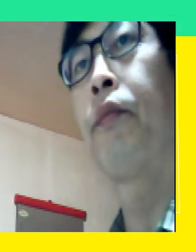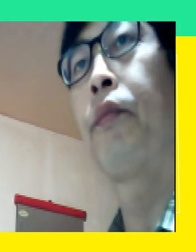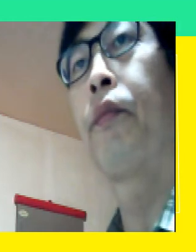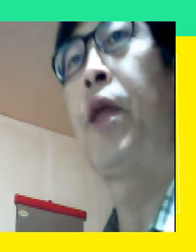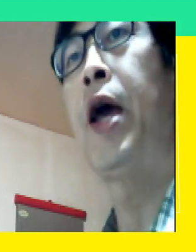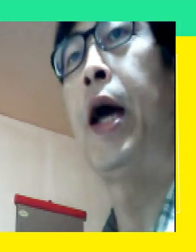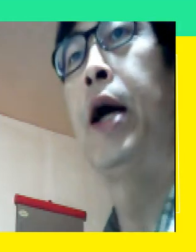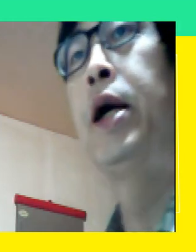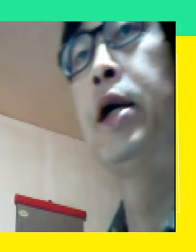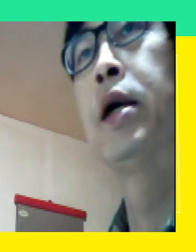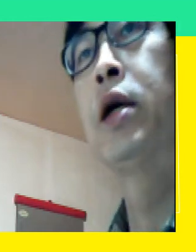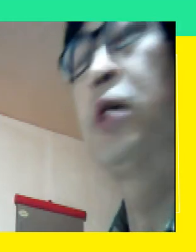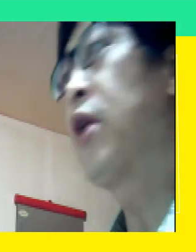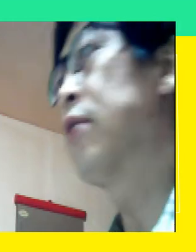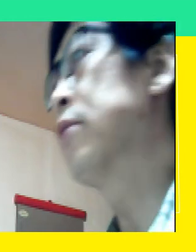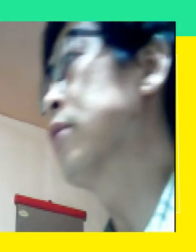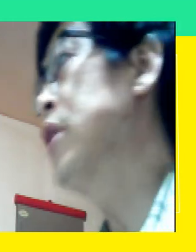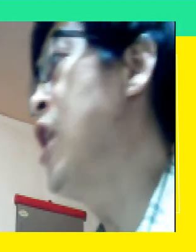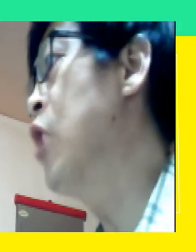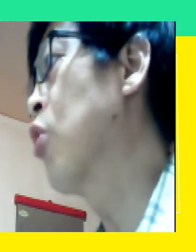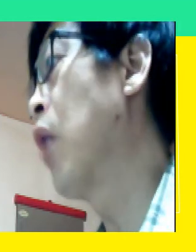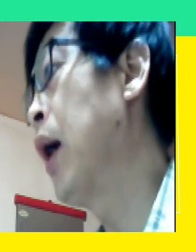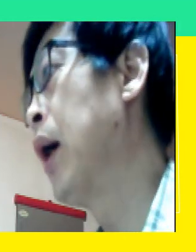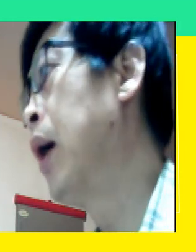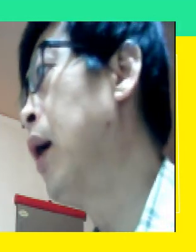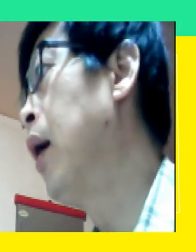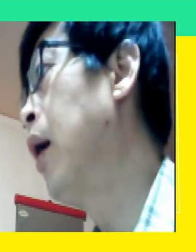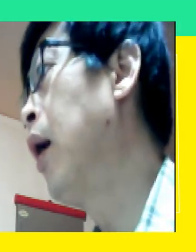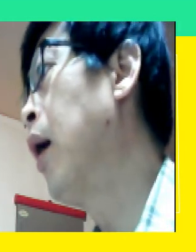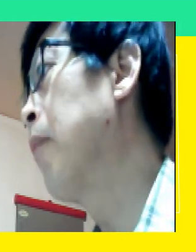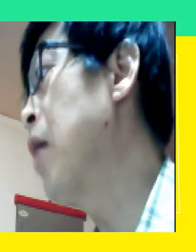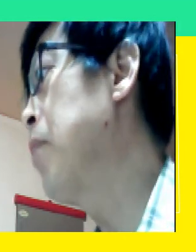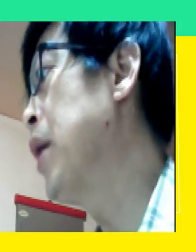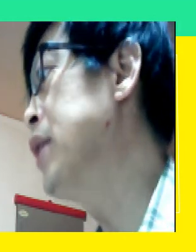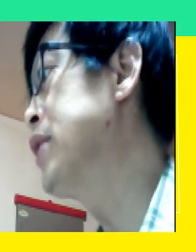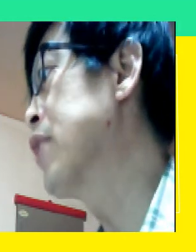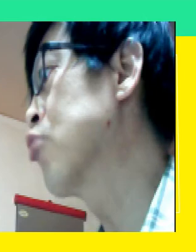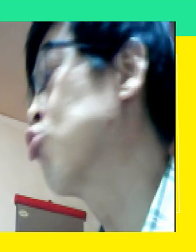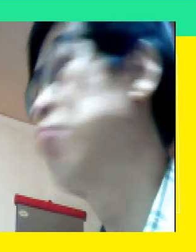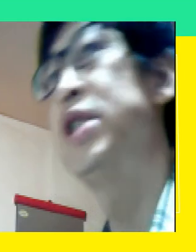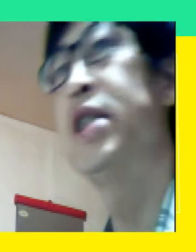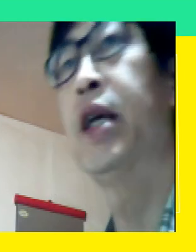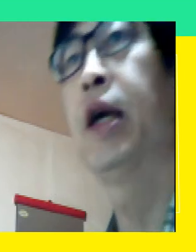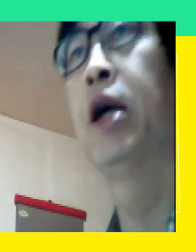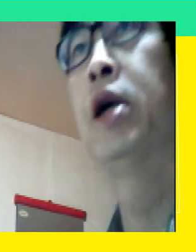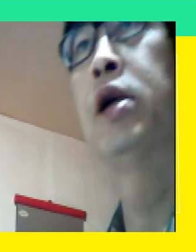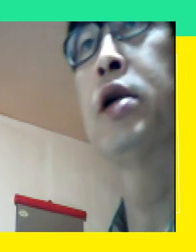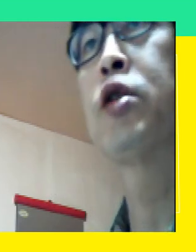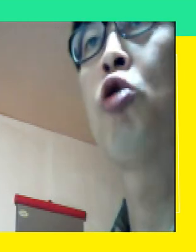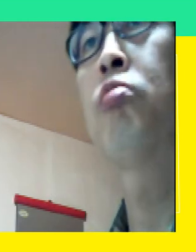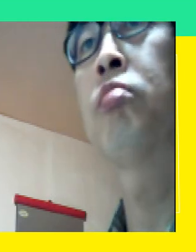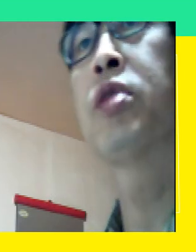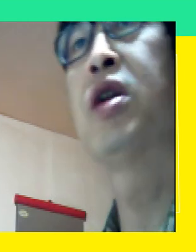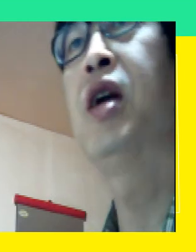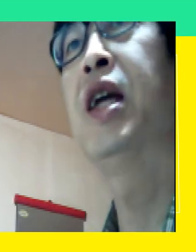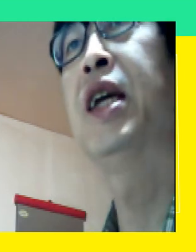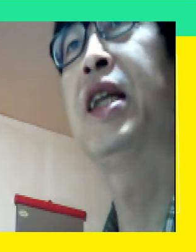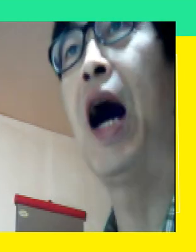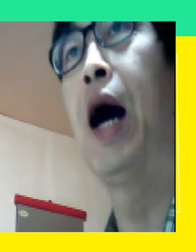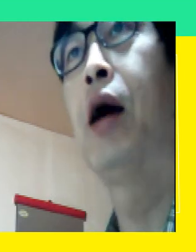네 이번에는 1과 8페이지에서 9페이지 처음